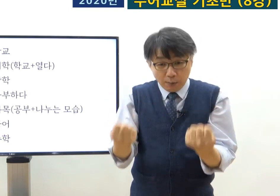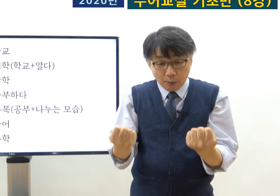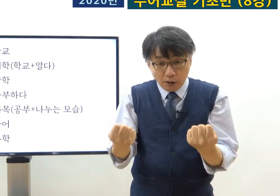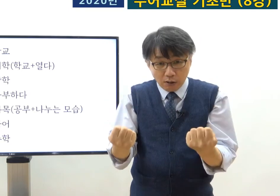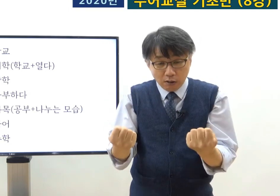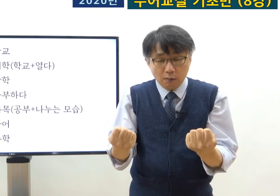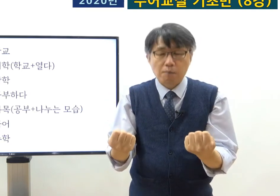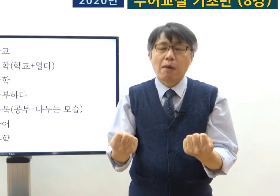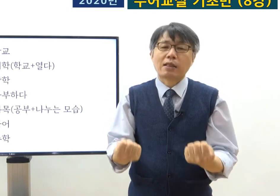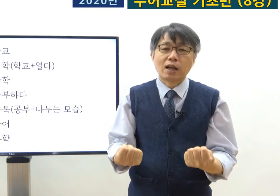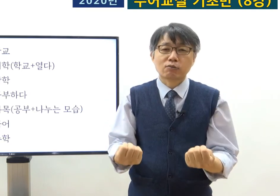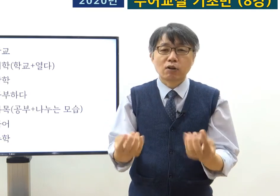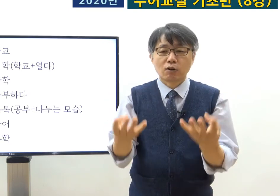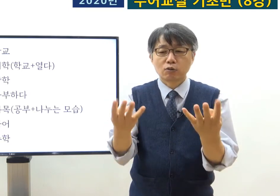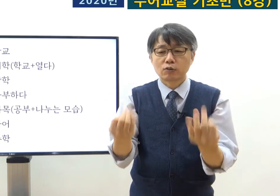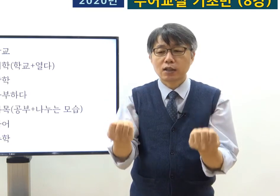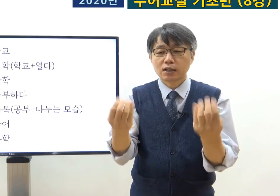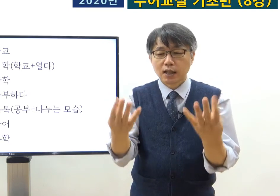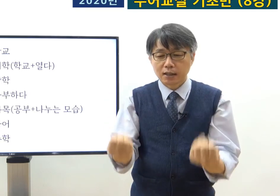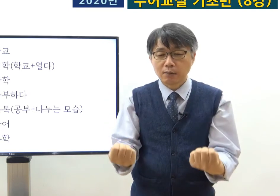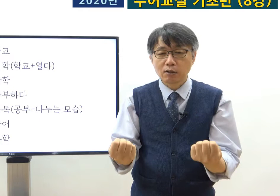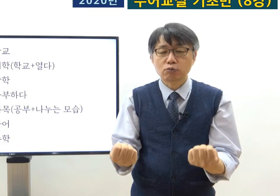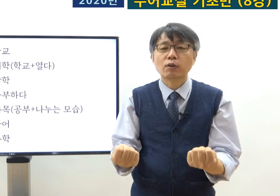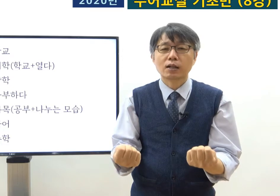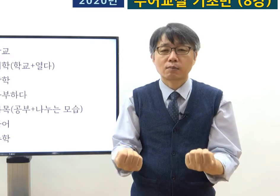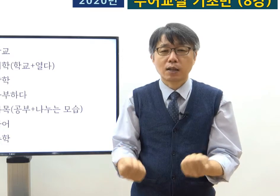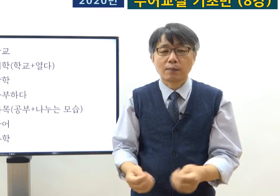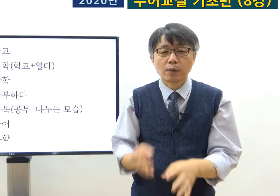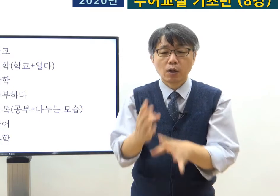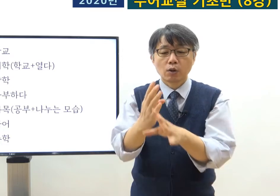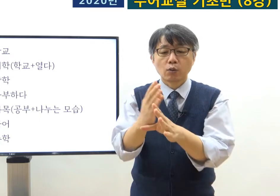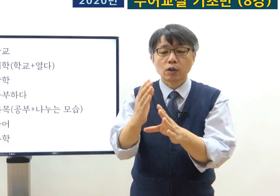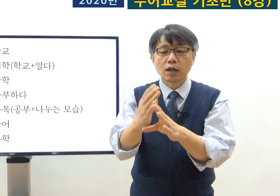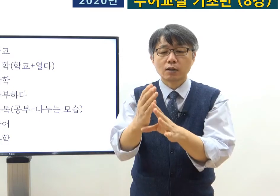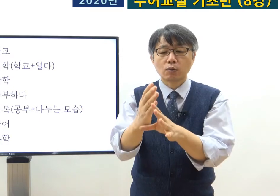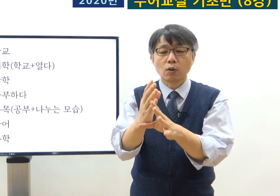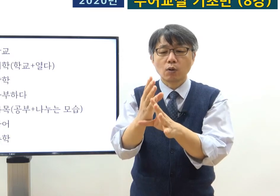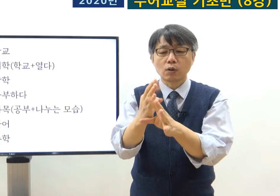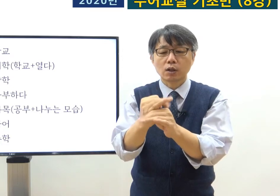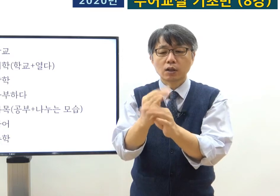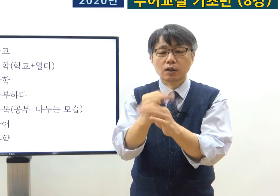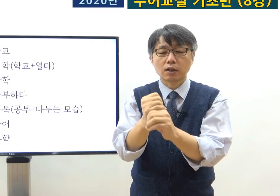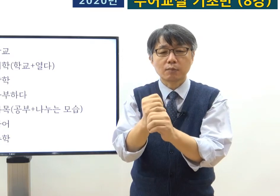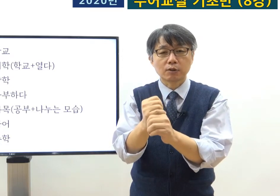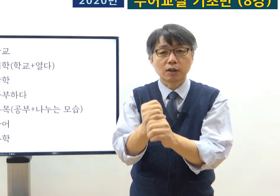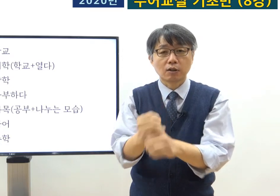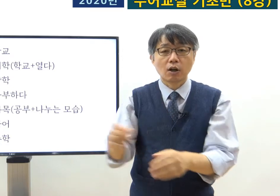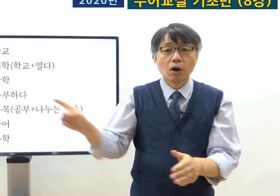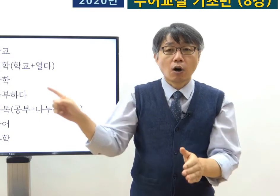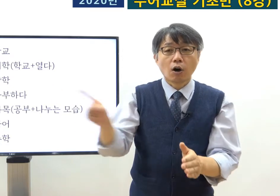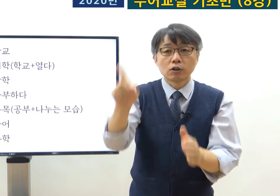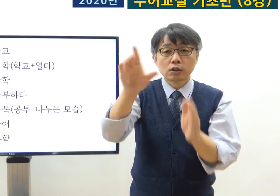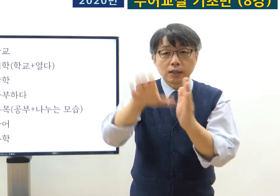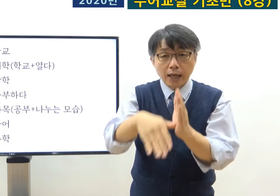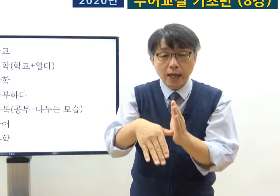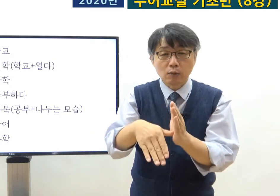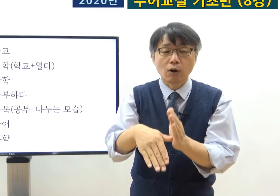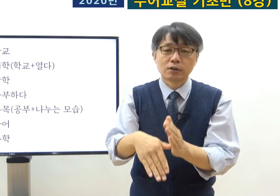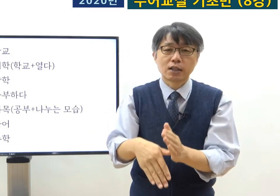뭐예요? 많다고요. 숫자를 이렇게 세면 수학입니다. 이렇게 해가지고 이렇게 하면 언제가 어느 때도